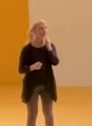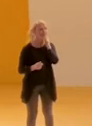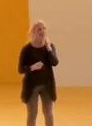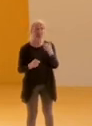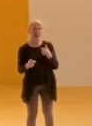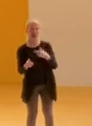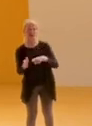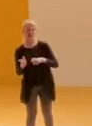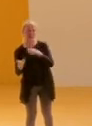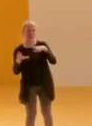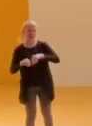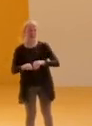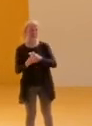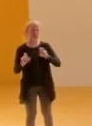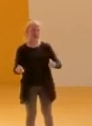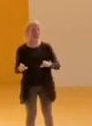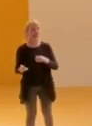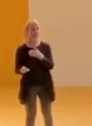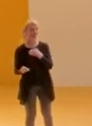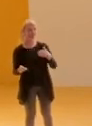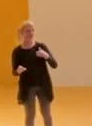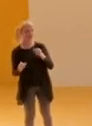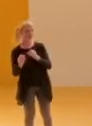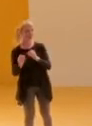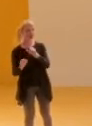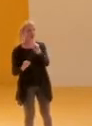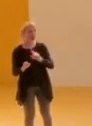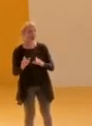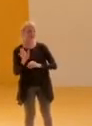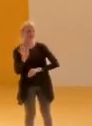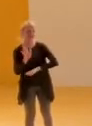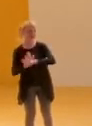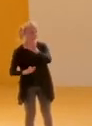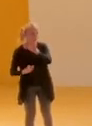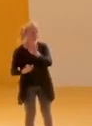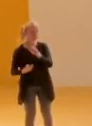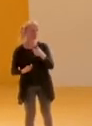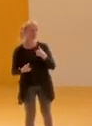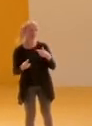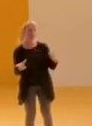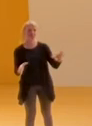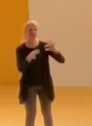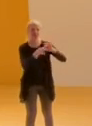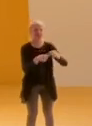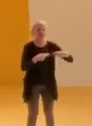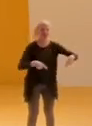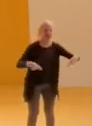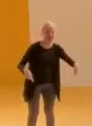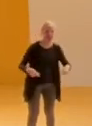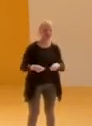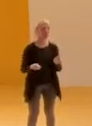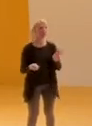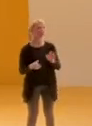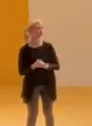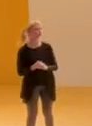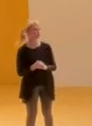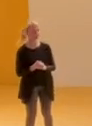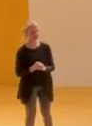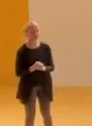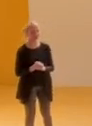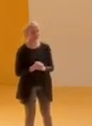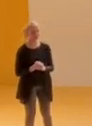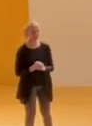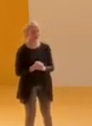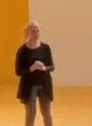w ogóle nie mamy do czynienia z fizycznym przemieszczeniem się kruszcu kamieni szlachetnych ale nadal kamieni tak z takich samych jak kamienie Raj na wyspie